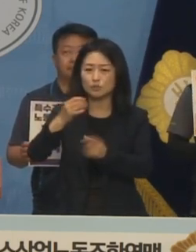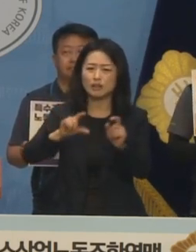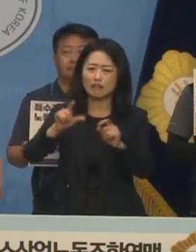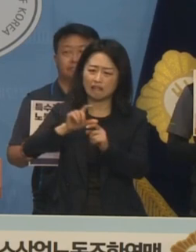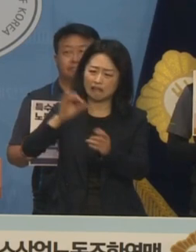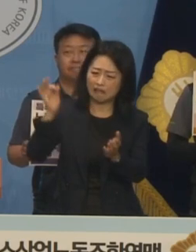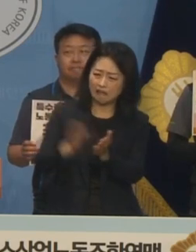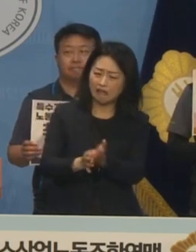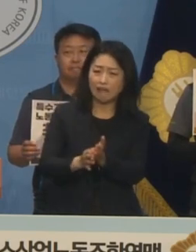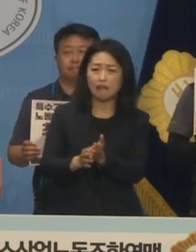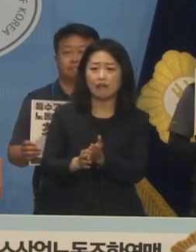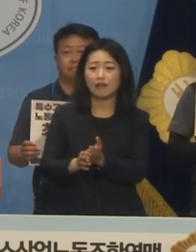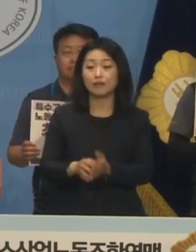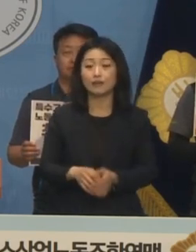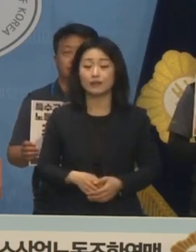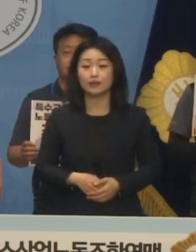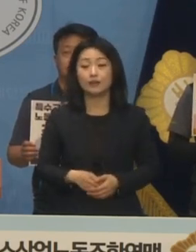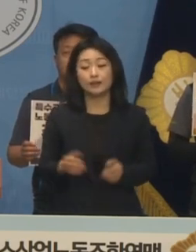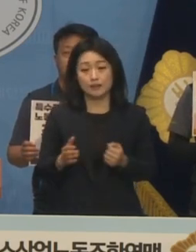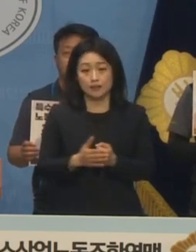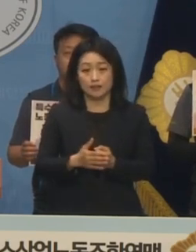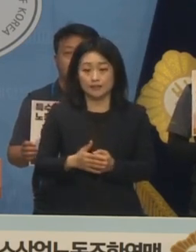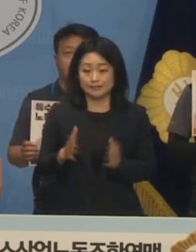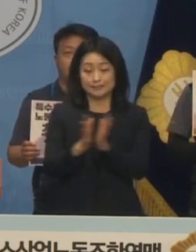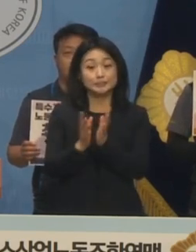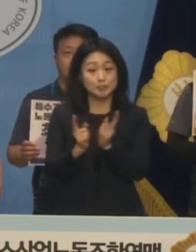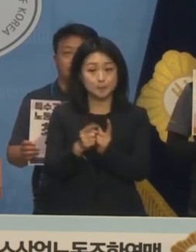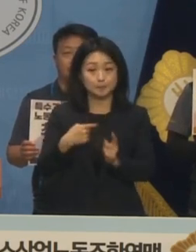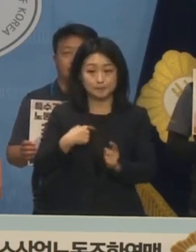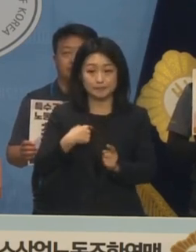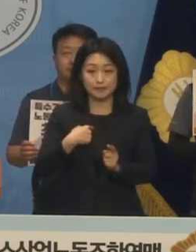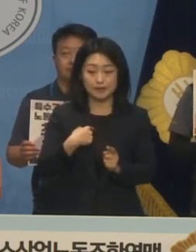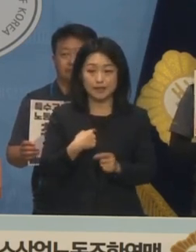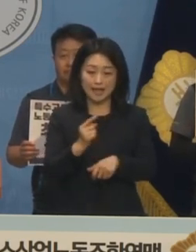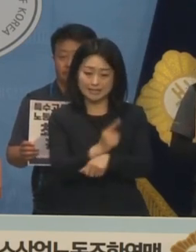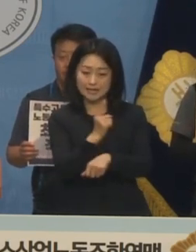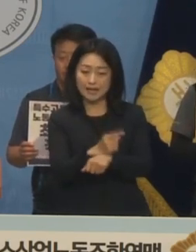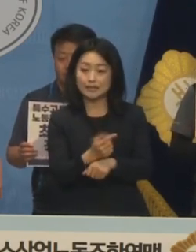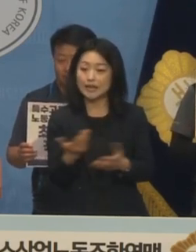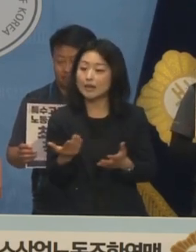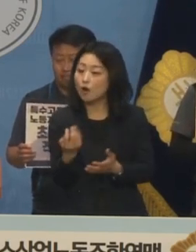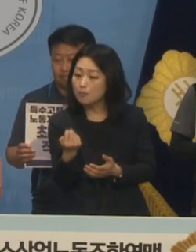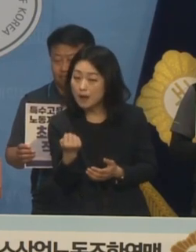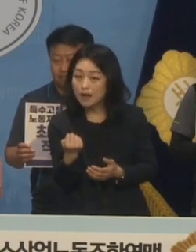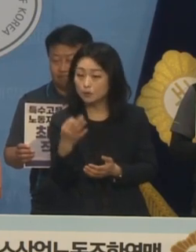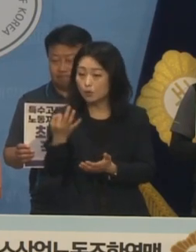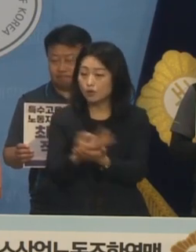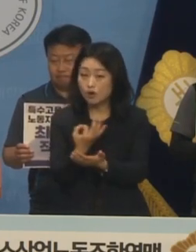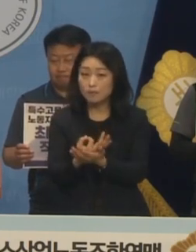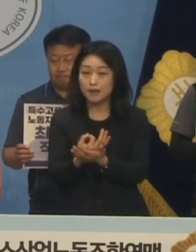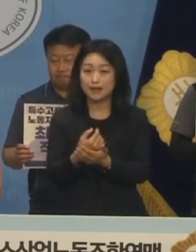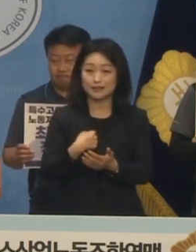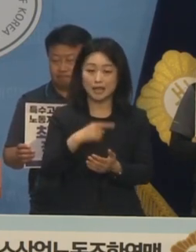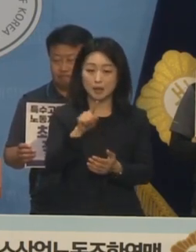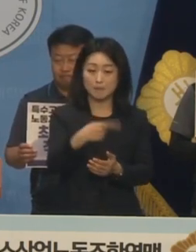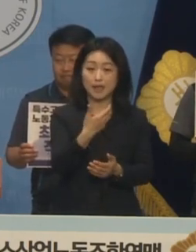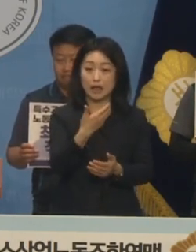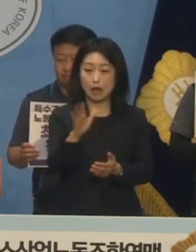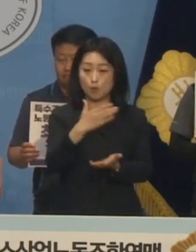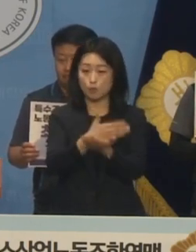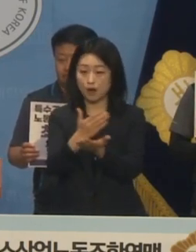2023년 서비스 연맹에서 진행한 실태조사에 학습지 노동자 평균 시급이